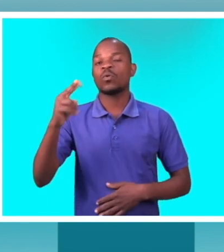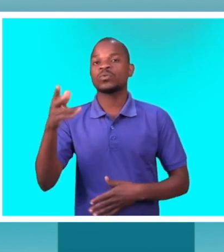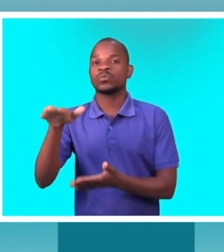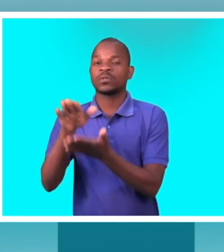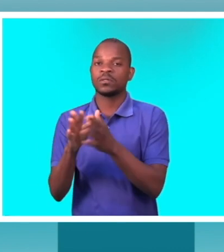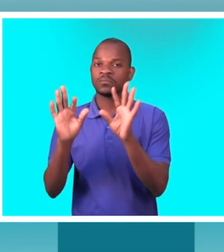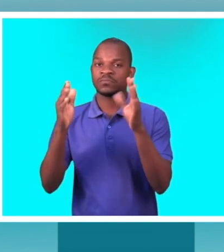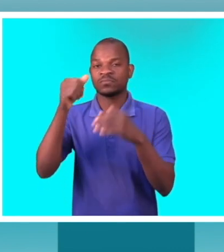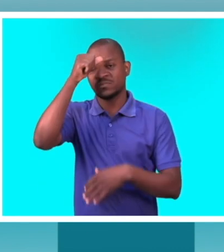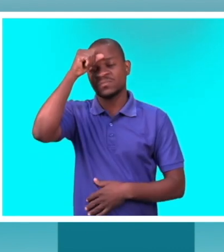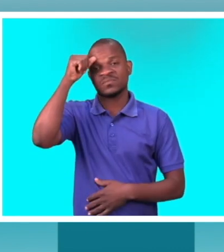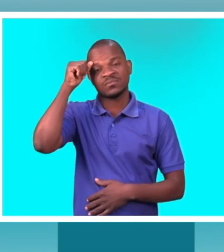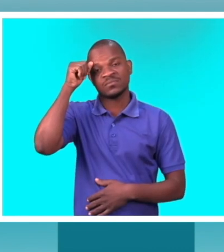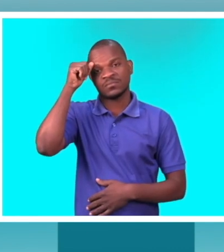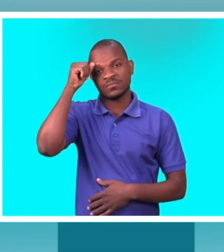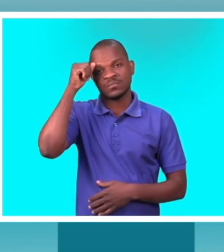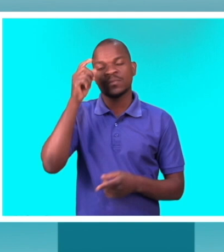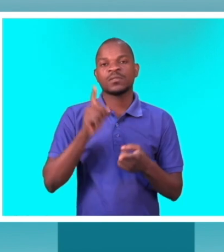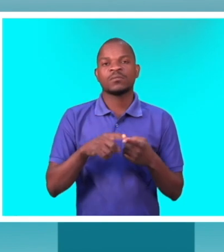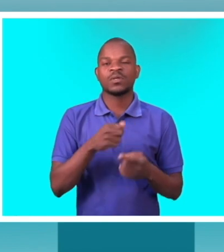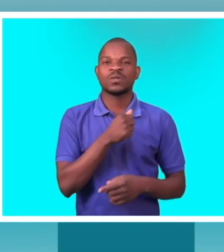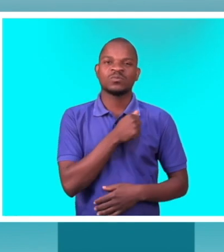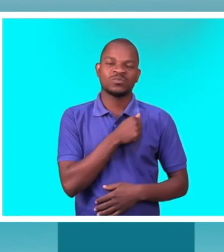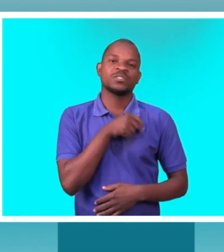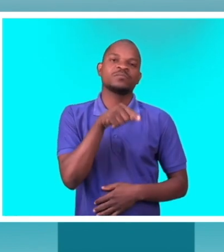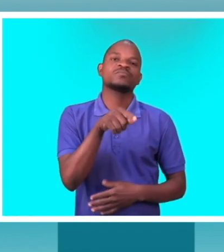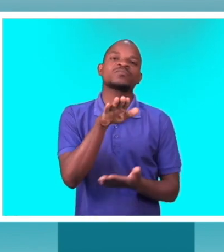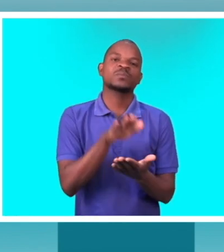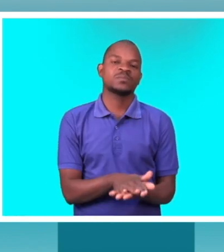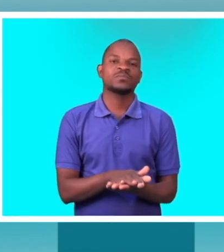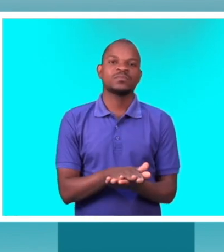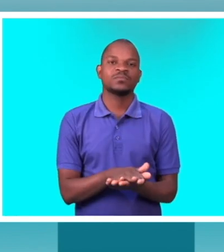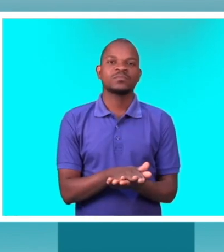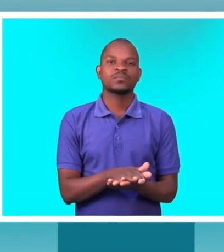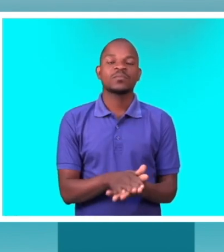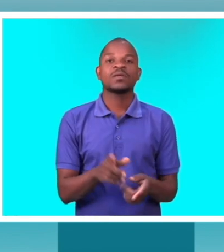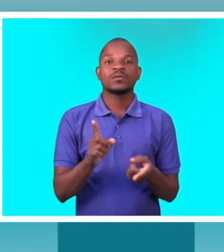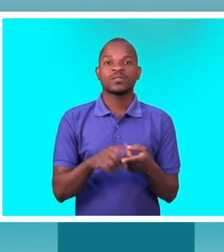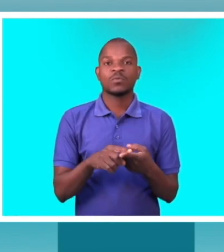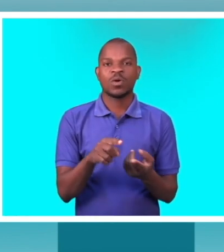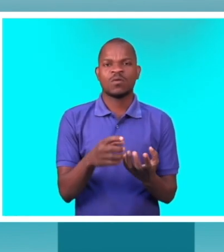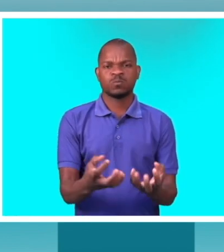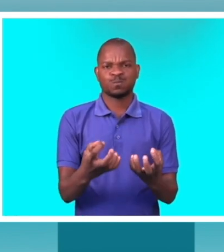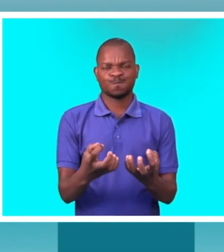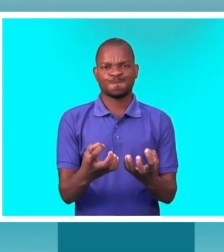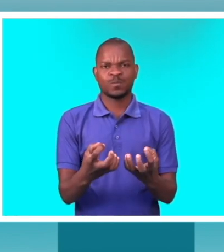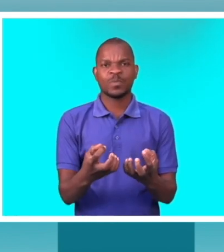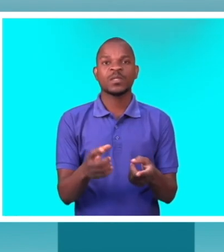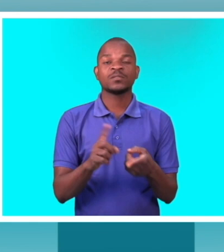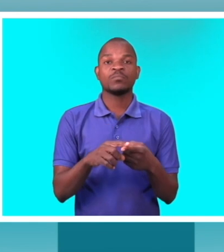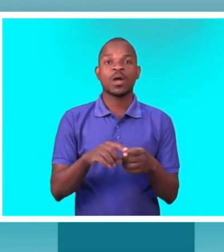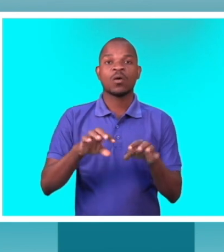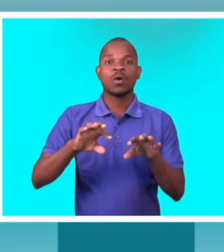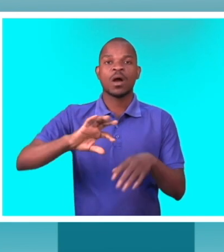nós estamos ok, estamos vivendo aqui Eu gostei, gostei mesmo aqui Sim, a tela é muito seca E não fica água, não